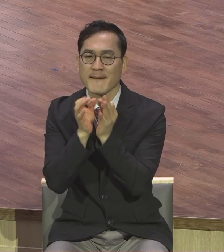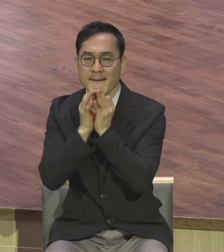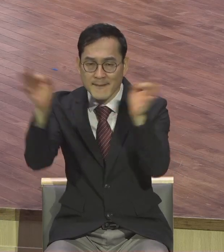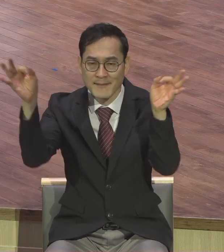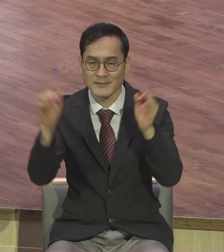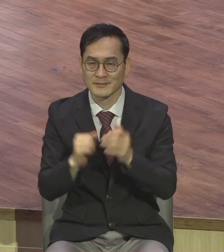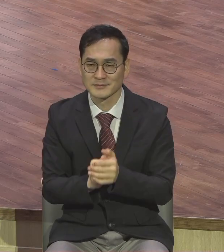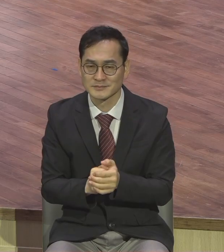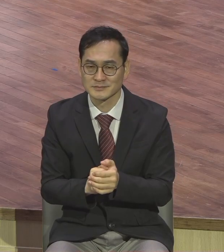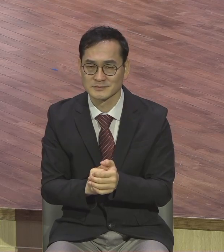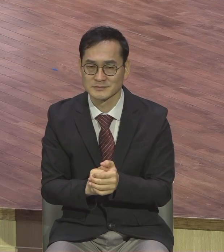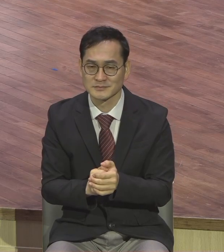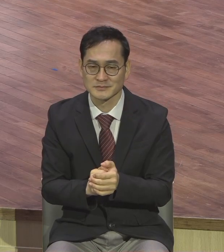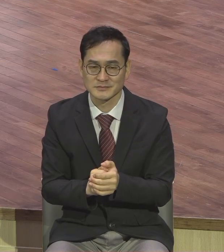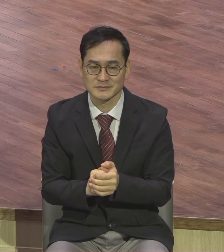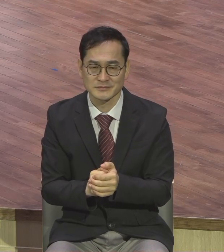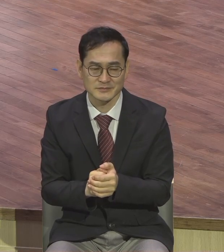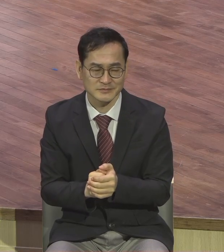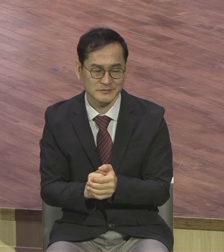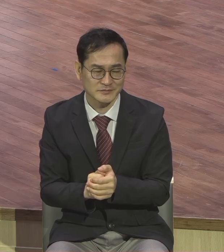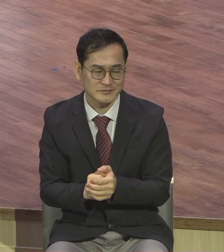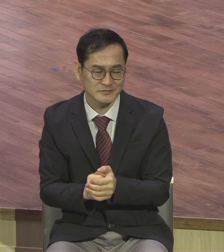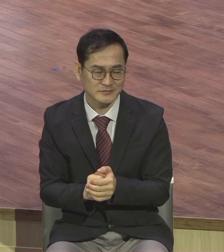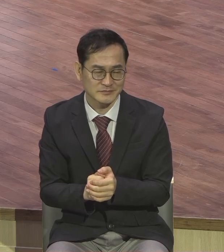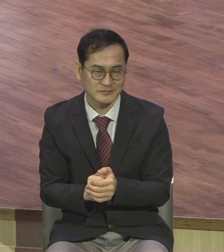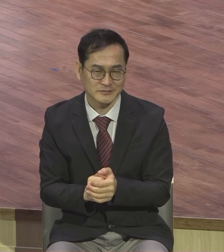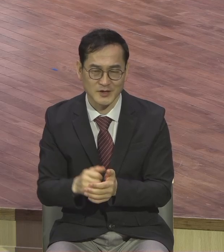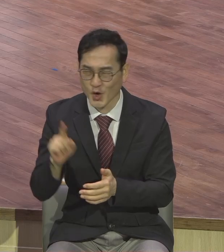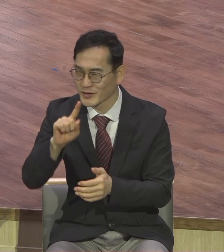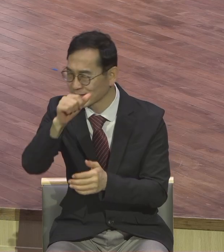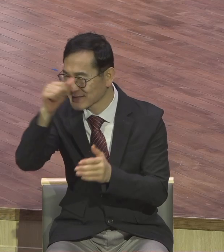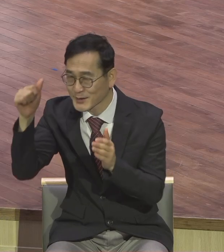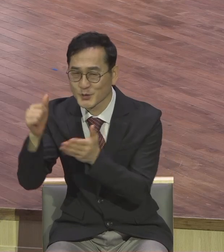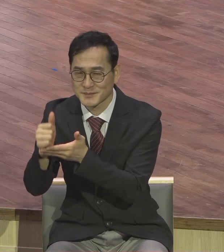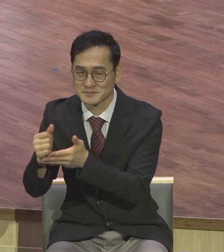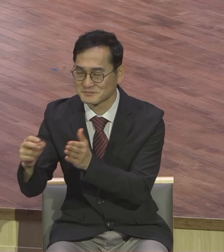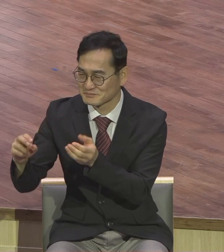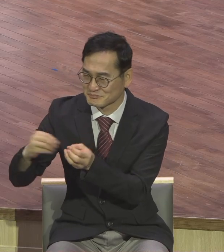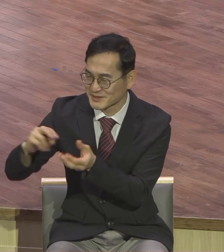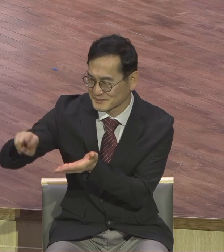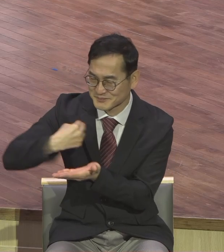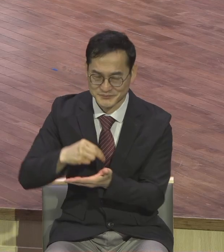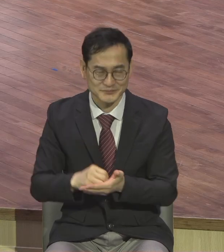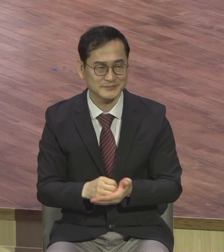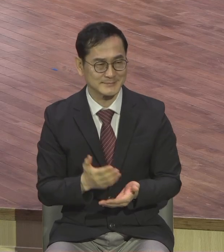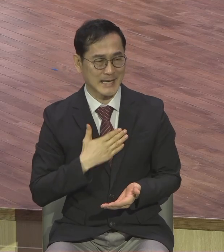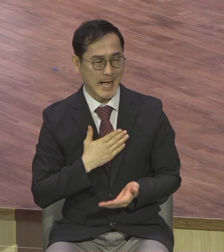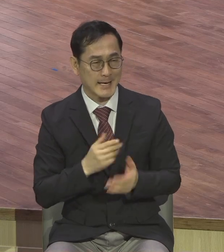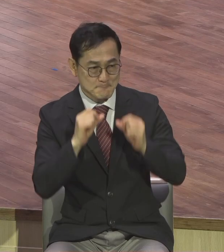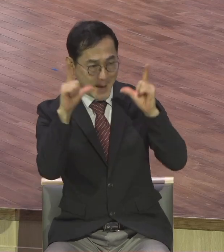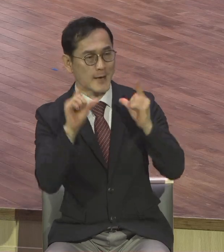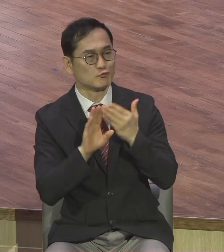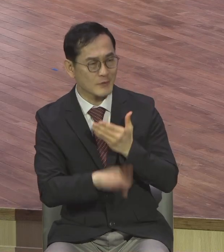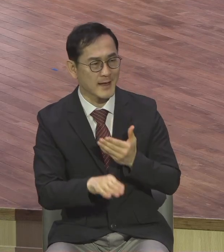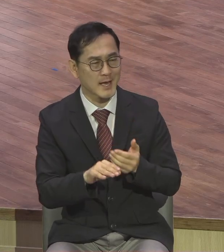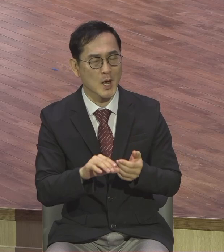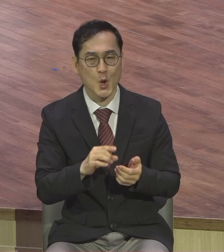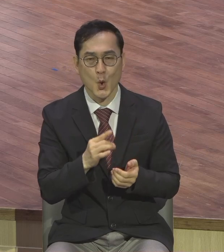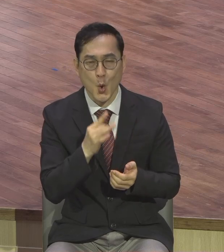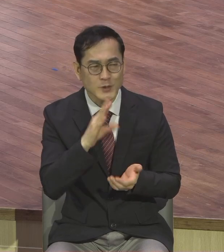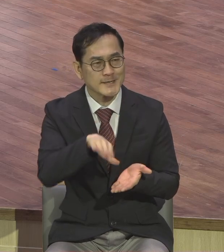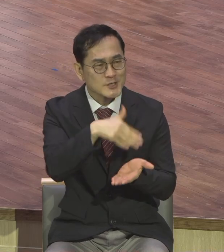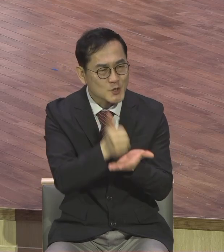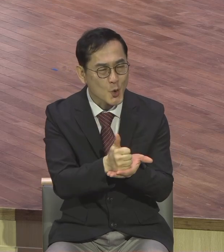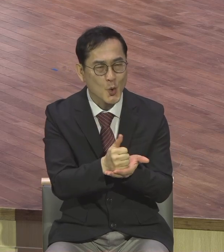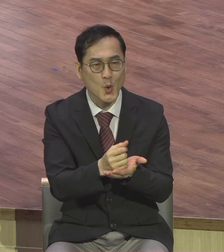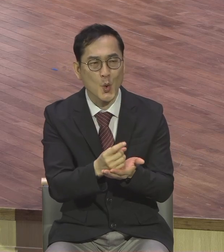어느 장로가 보냈더라고. 영상 목사님 제가 뭐 그냥 오직 그리스도, 오직 하나님 나라, 오직